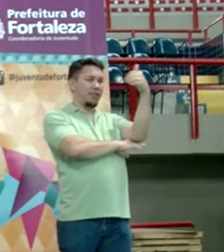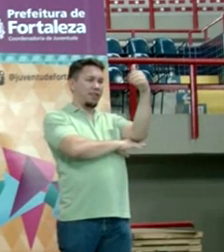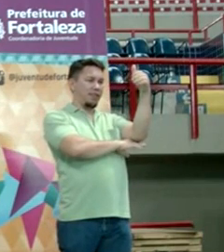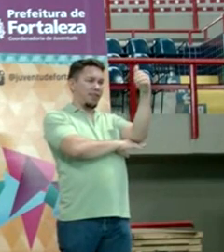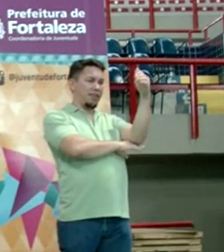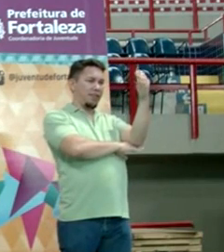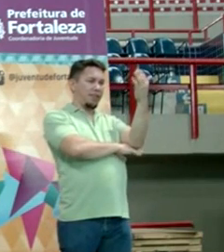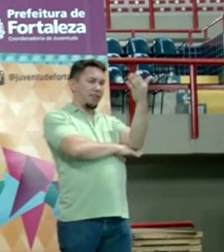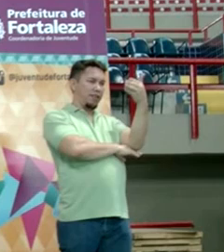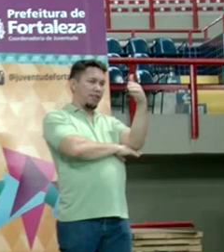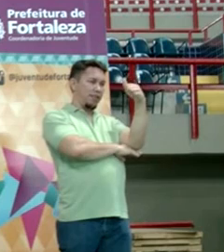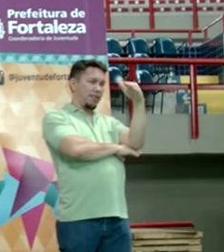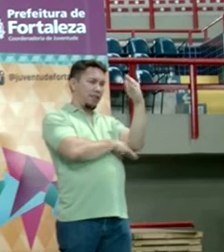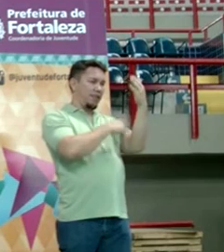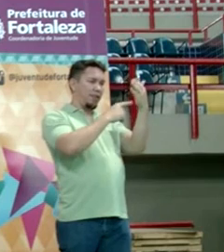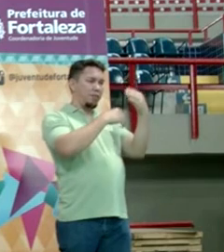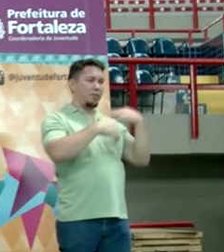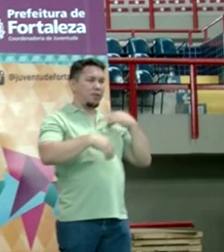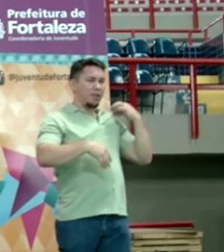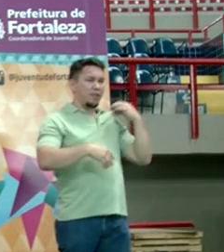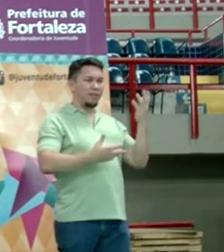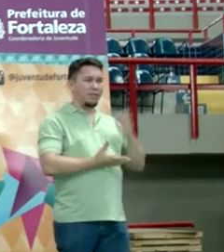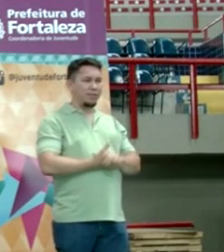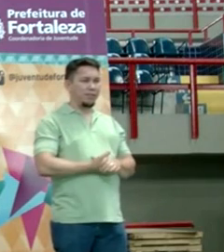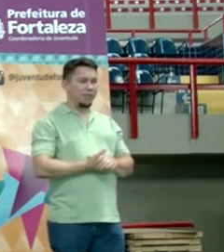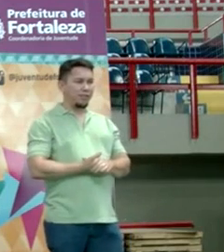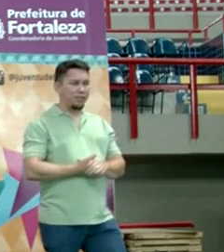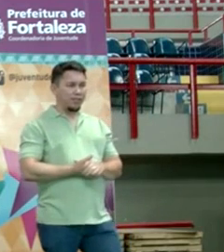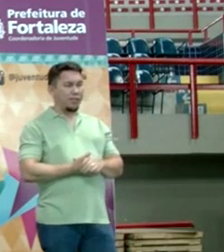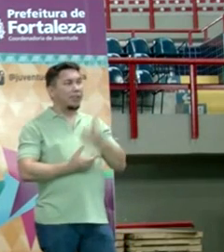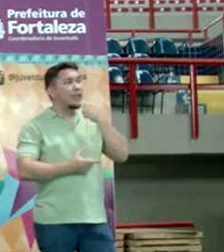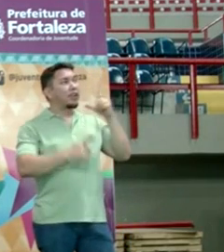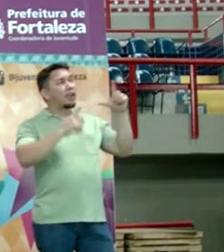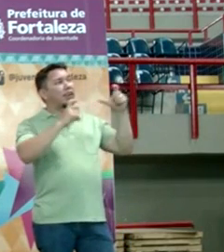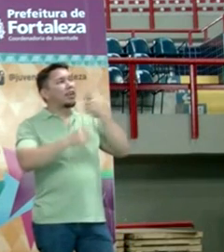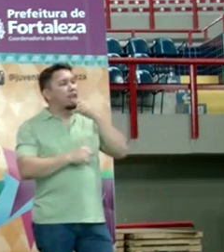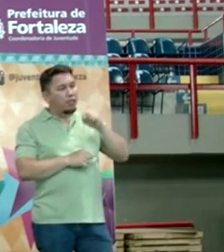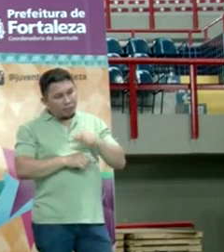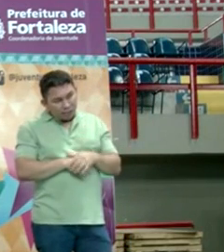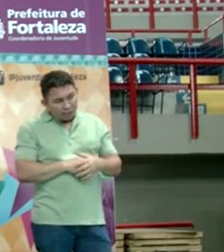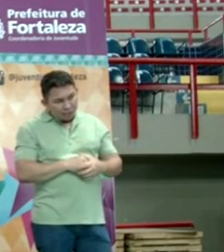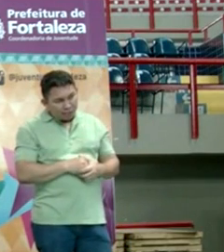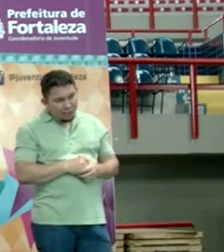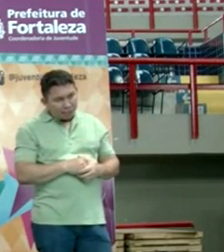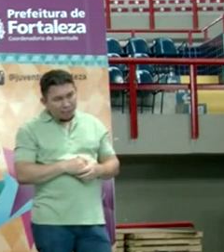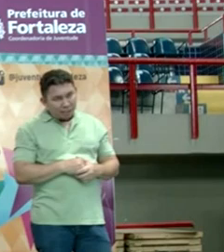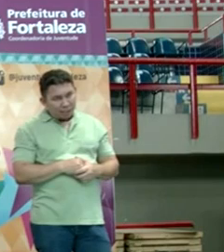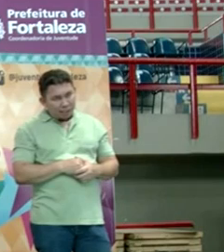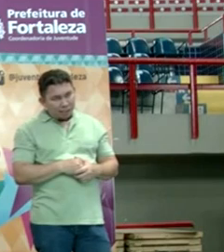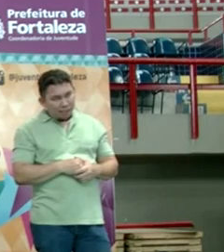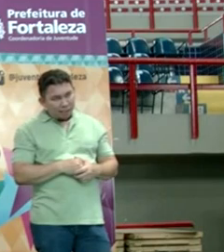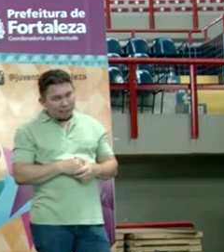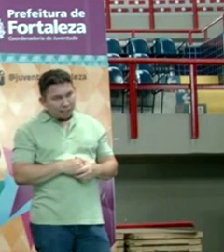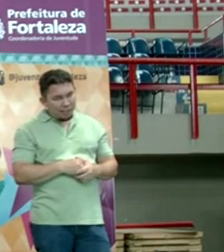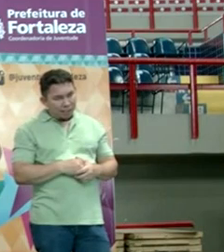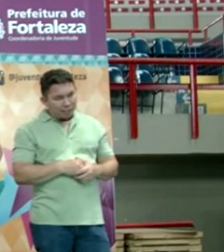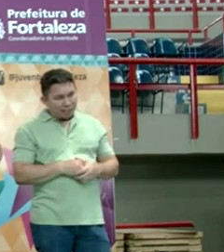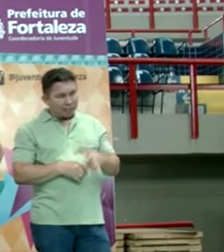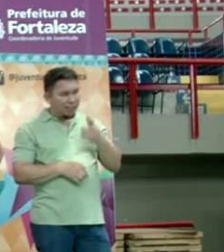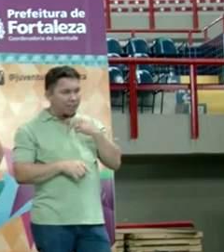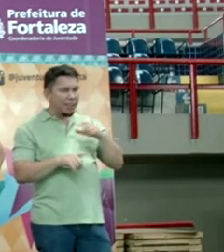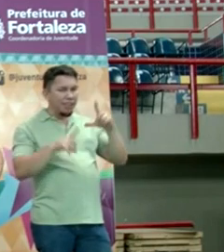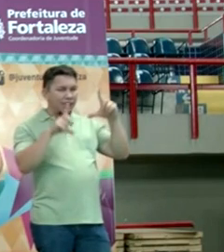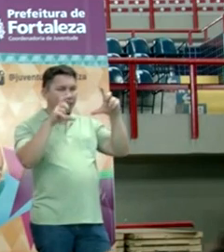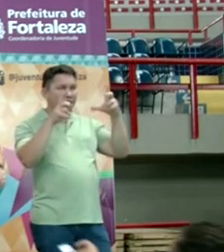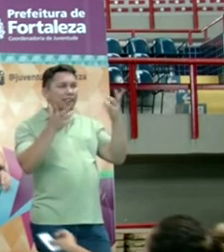está se mexendo não. Outra coisa, tem gente que diz assim, e quem foi que tirou a foto? Ai meu Deus do céu.